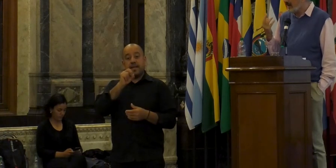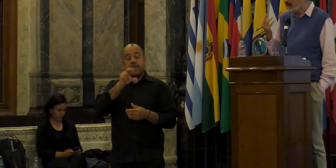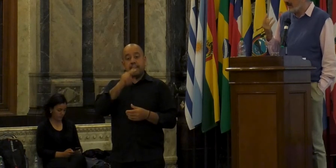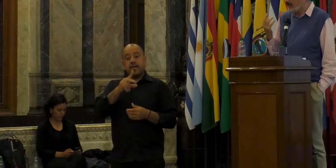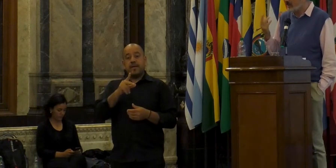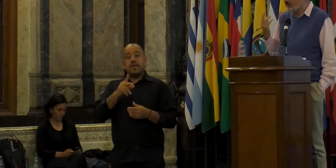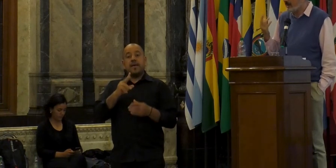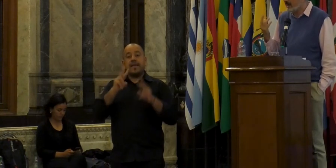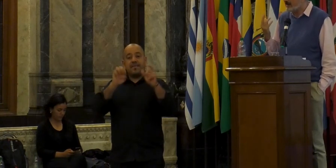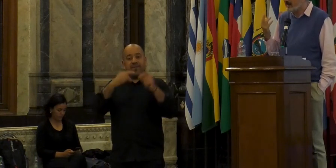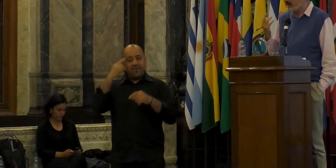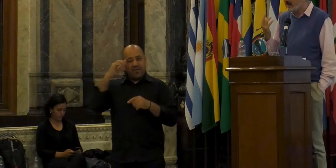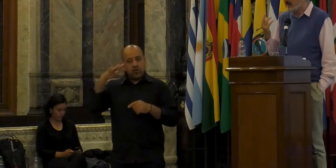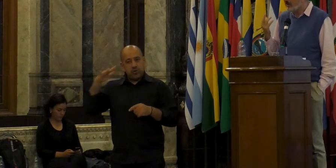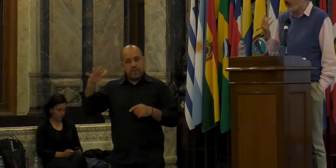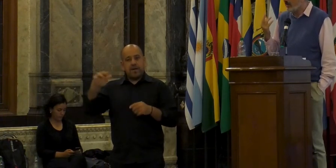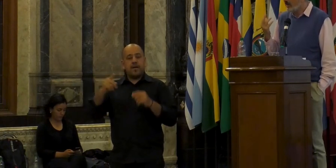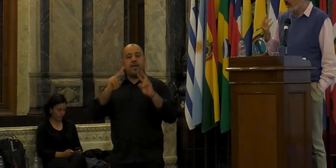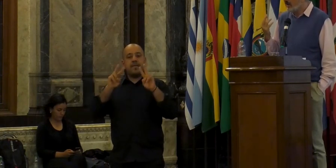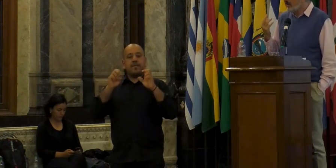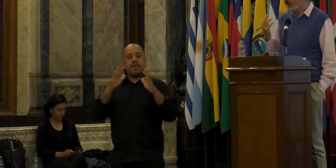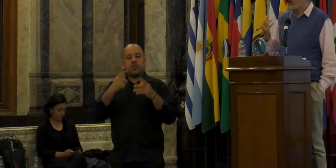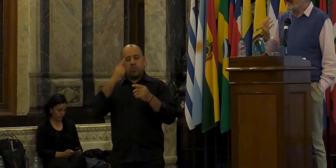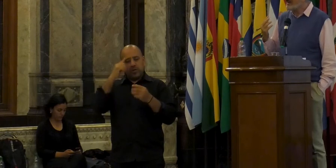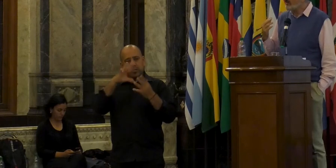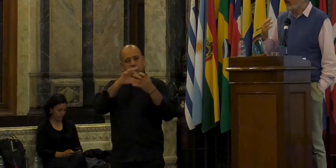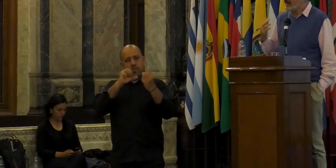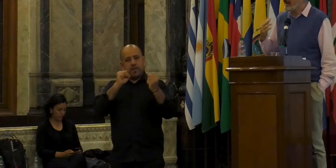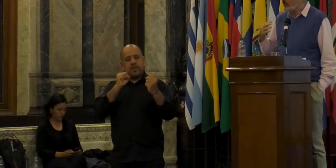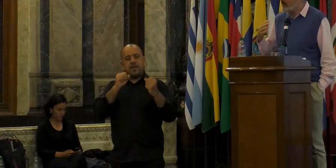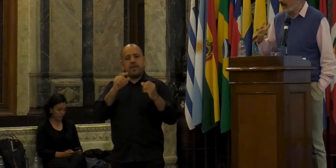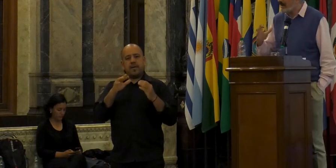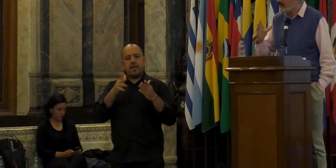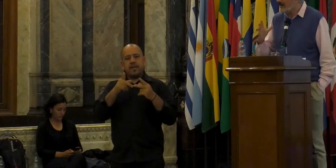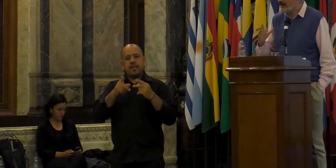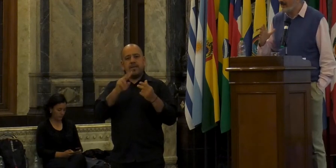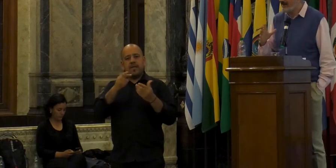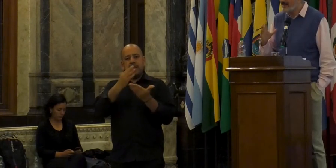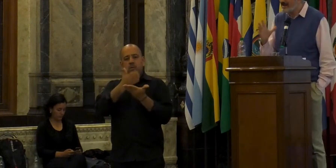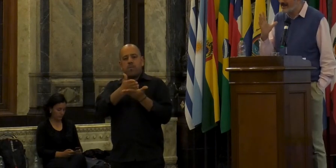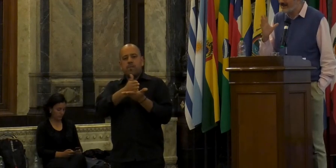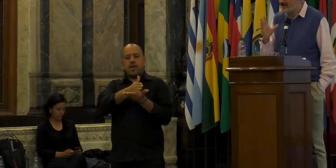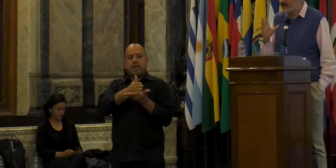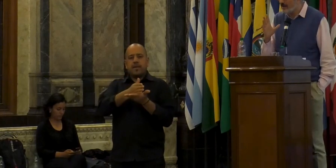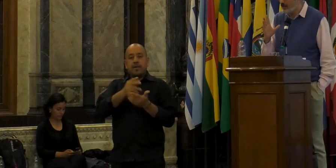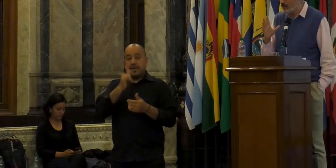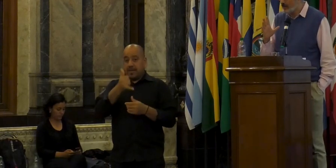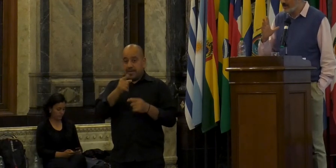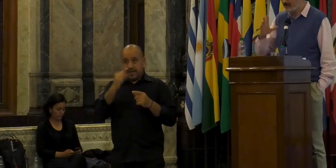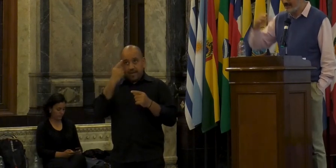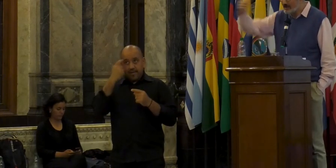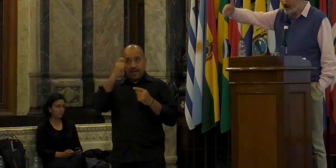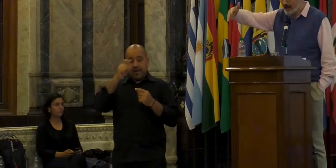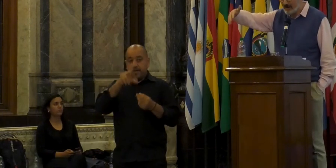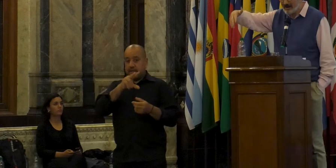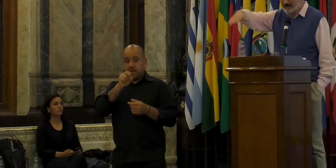crítica filosófica, se entendía como estar en el umbral. Crítica tiene ese sentido. No